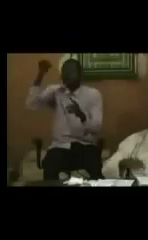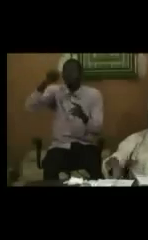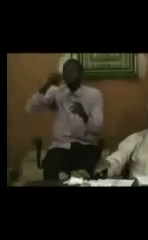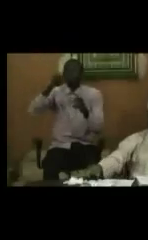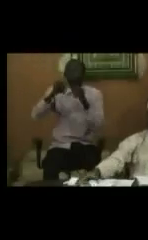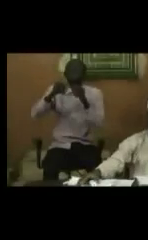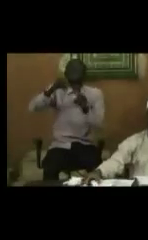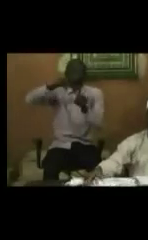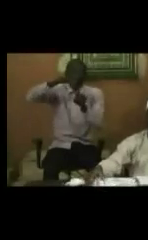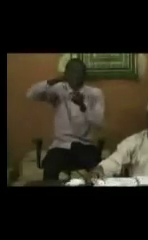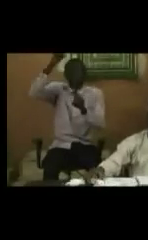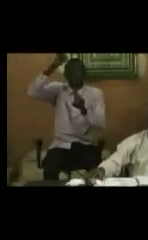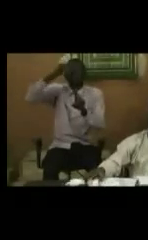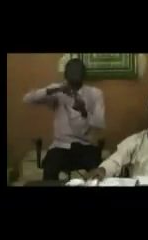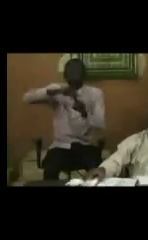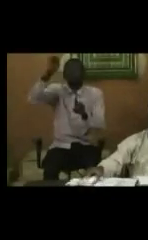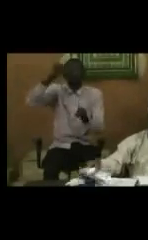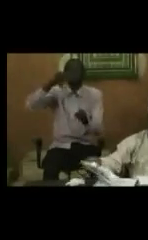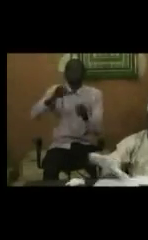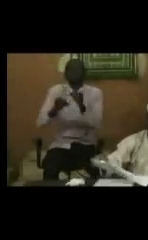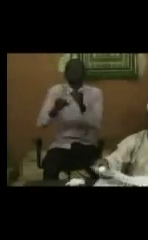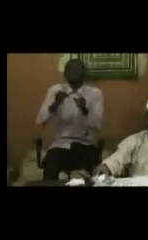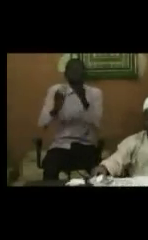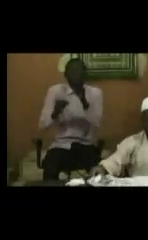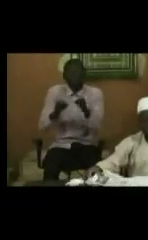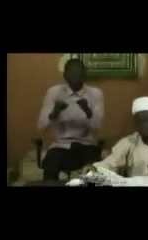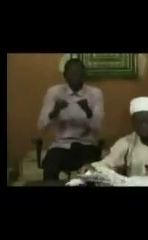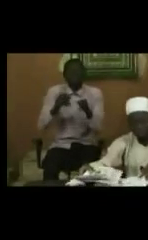sowo n to je haramu ni yin muslimi